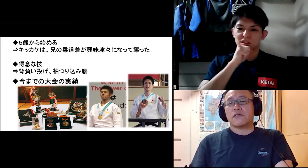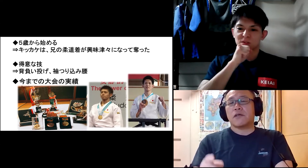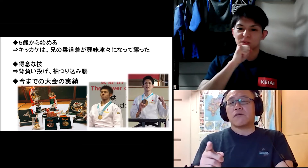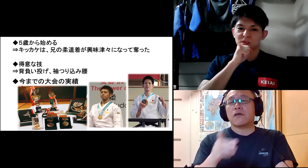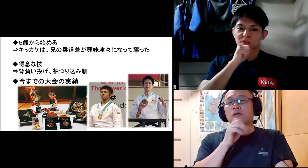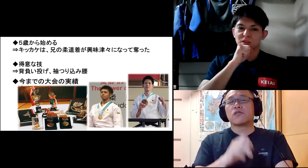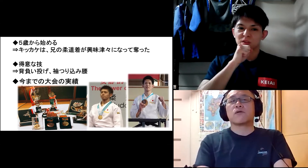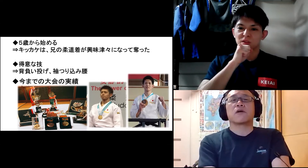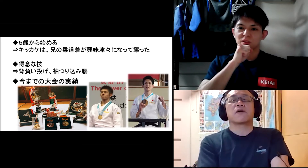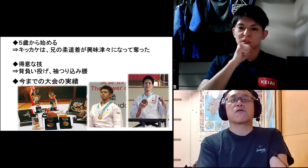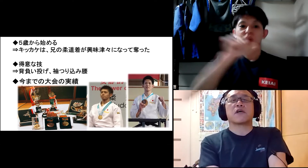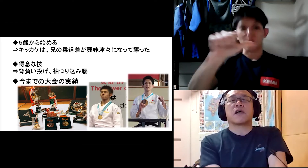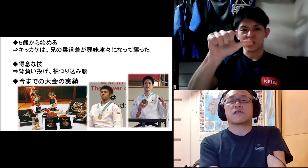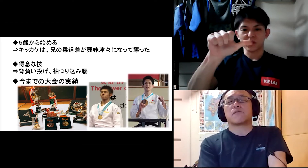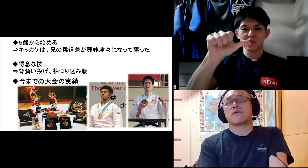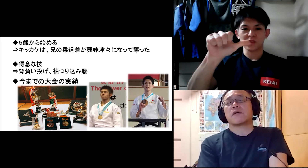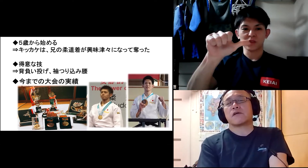柔道を始めたのは